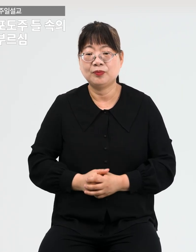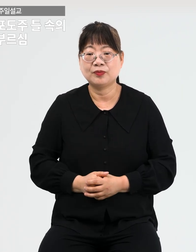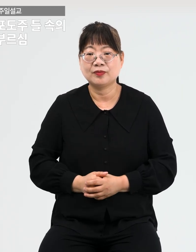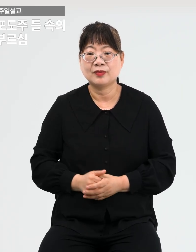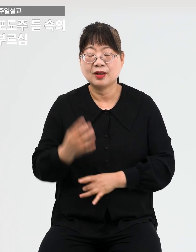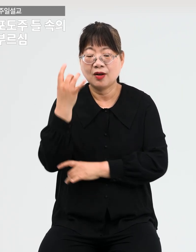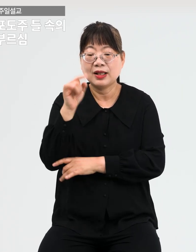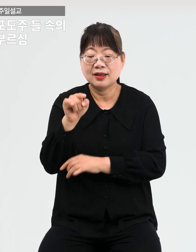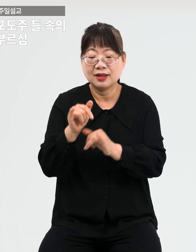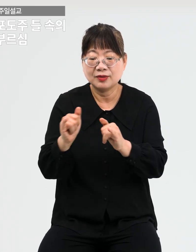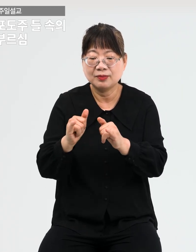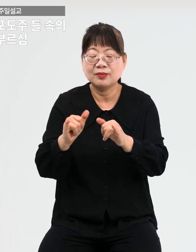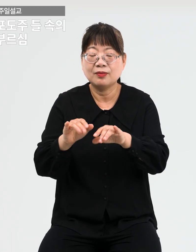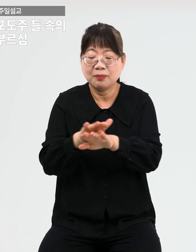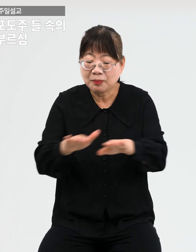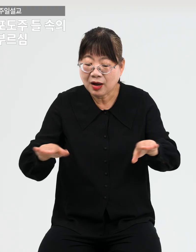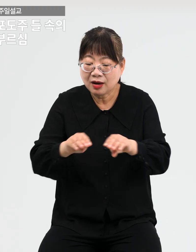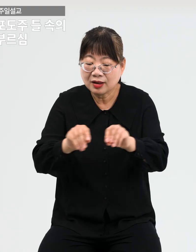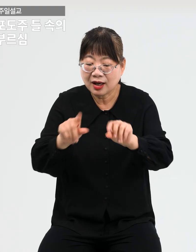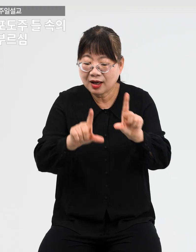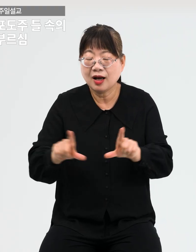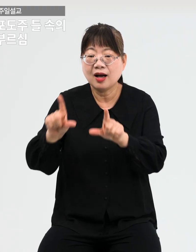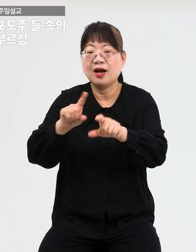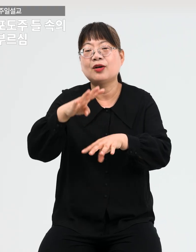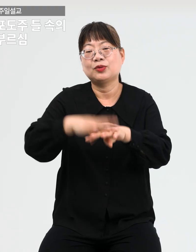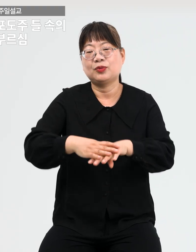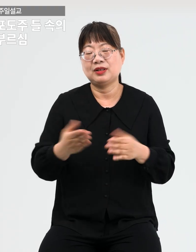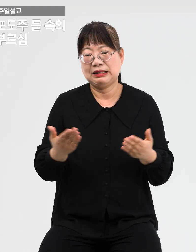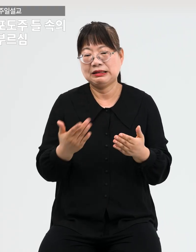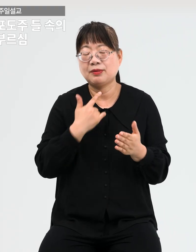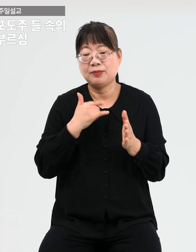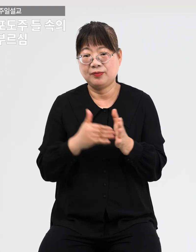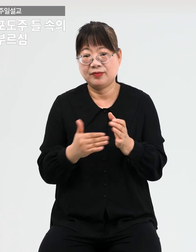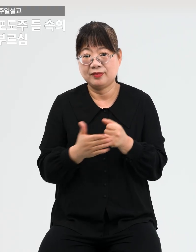이들은 평지에 살았어요. 왜? 농사를 지었기 때문에.